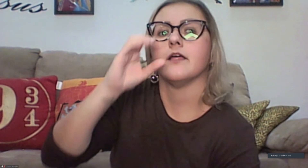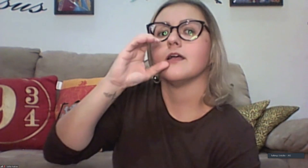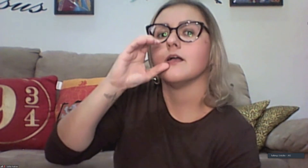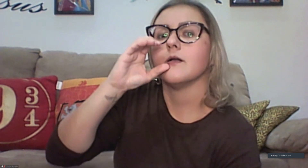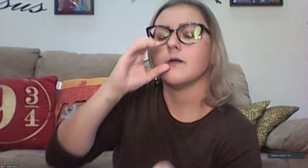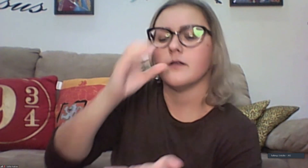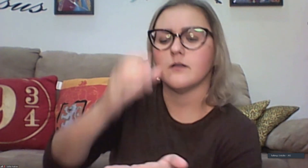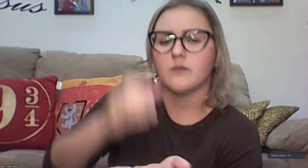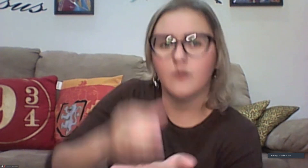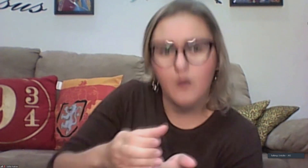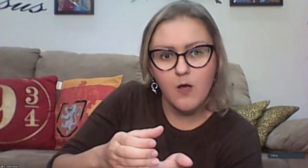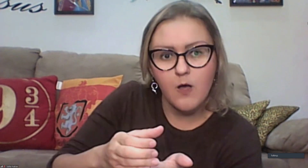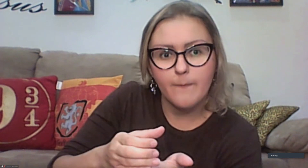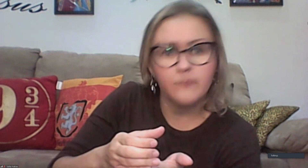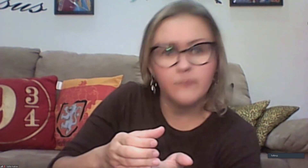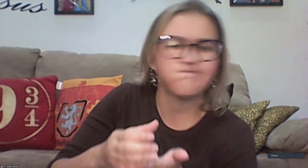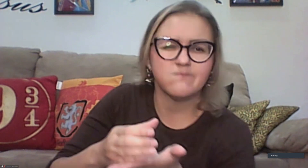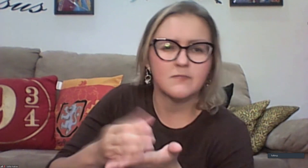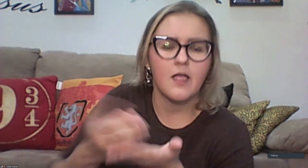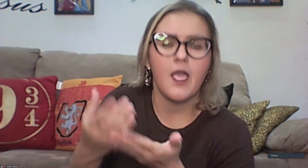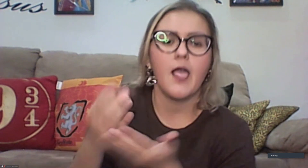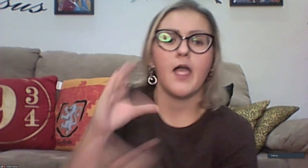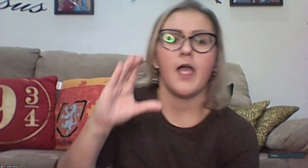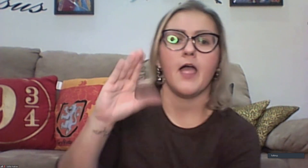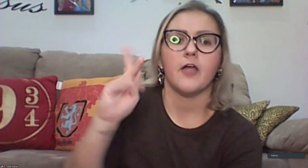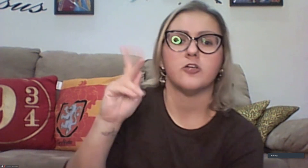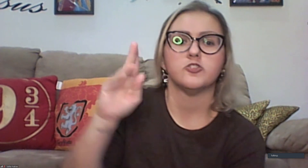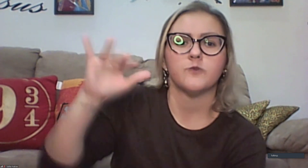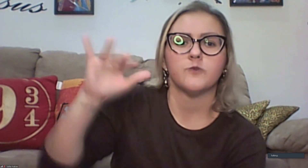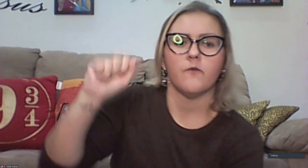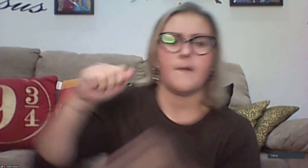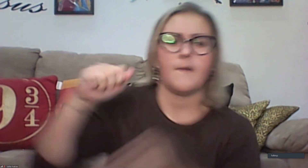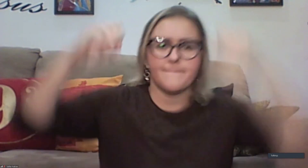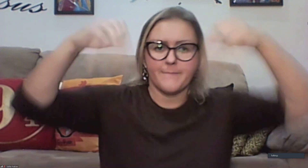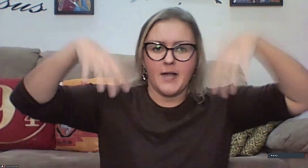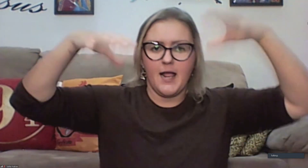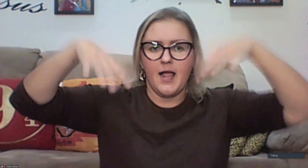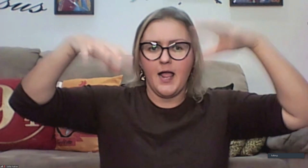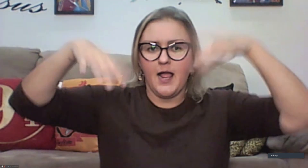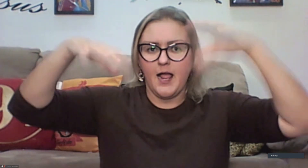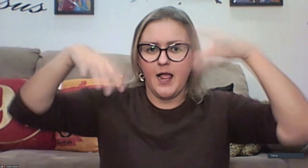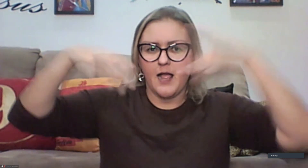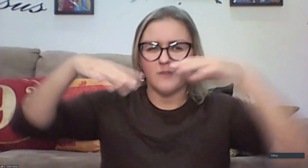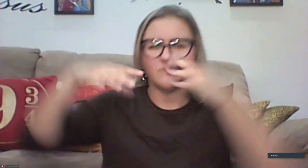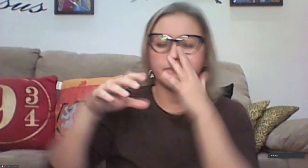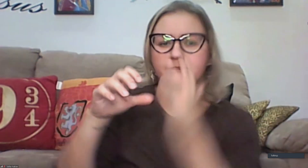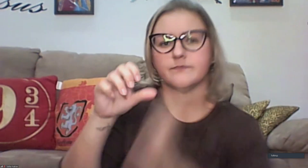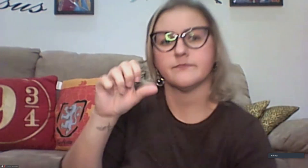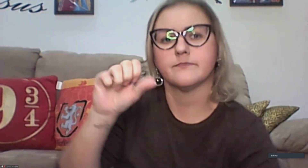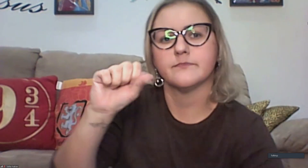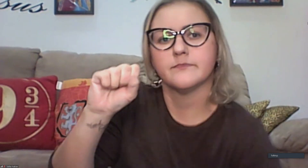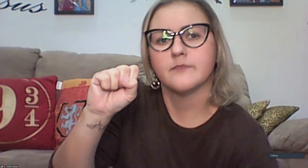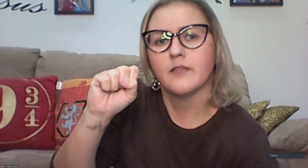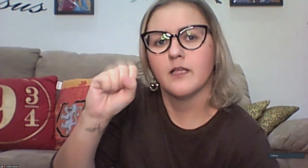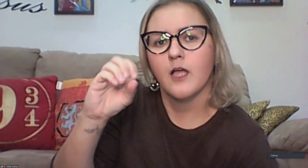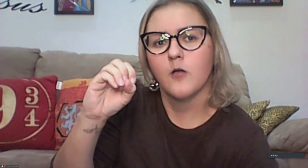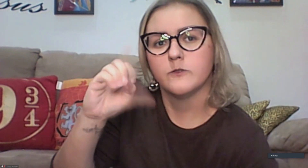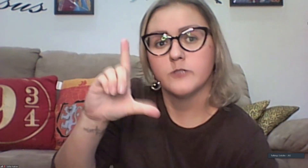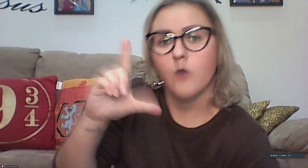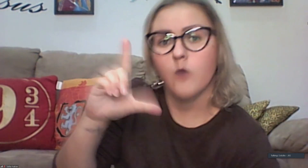Um copo, o beber água de um copo. Ou então, uma chuva, talvez. Um